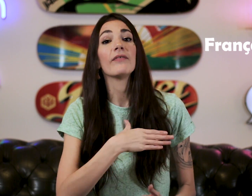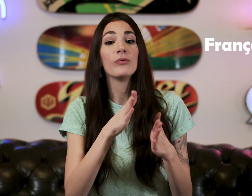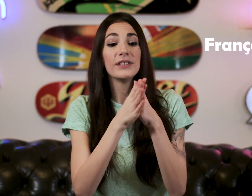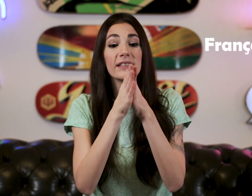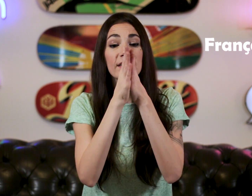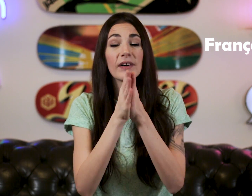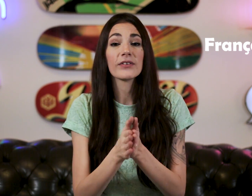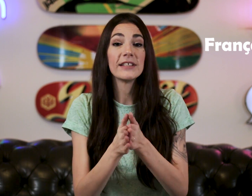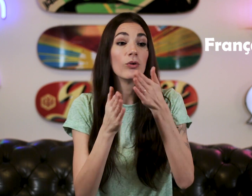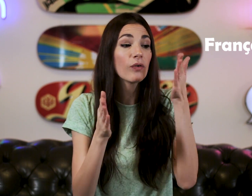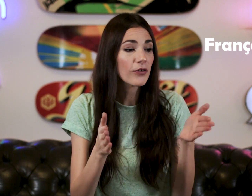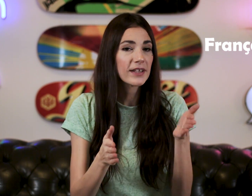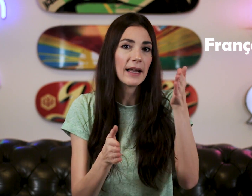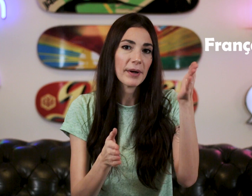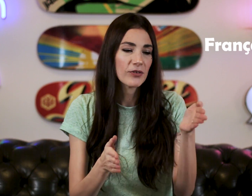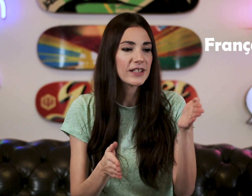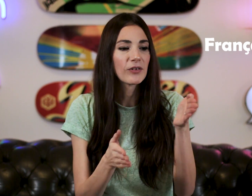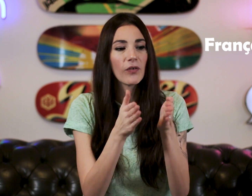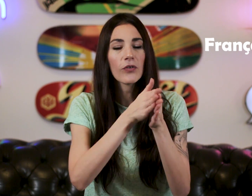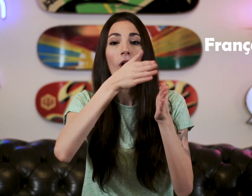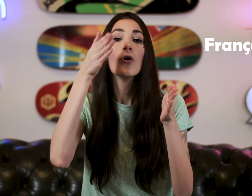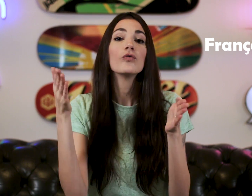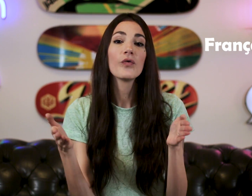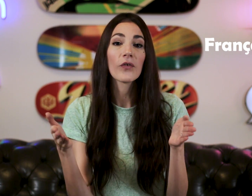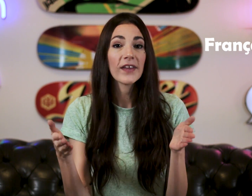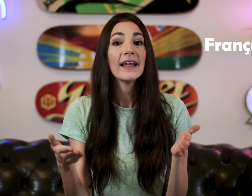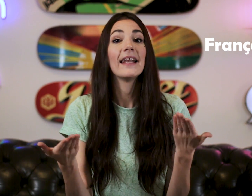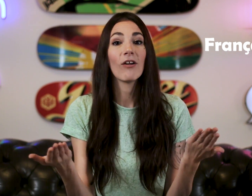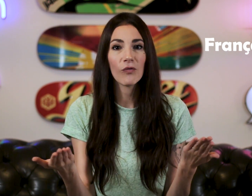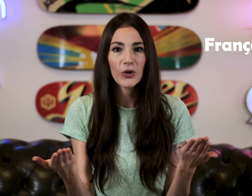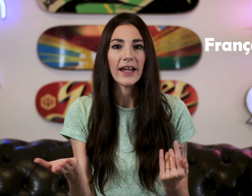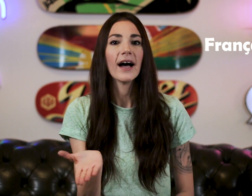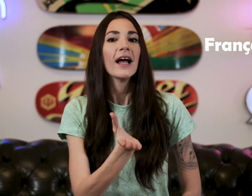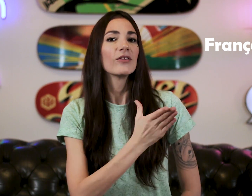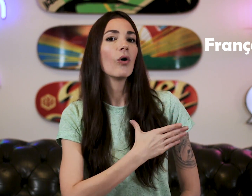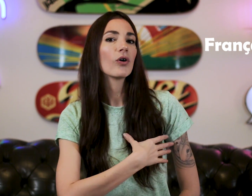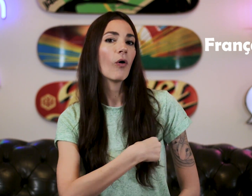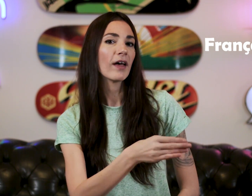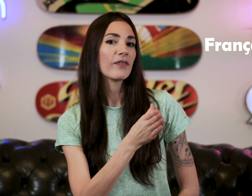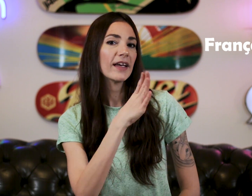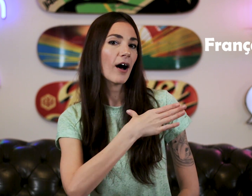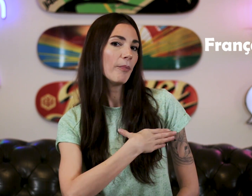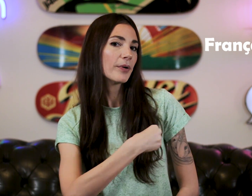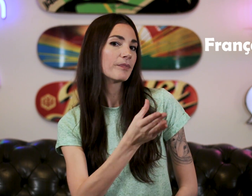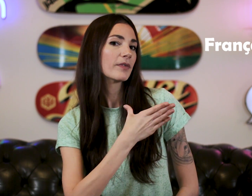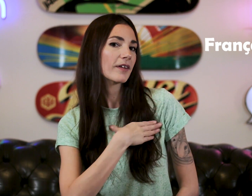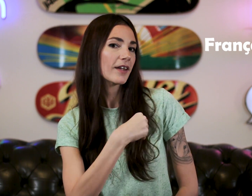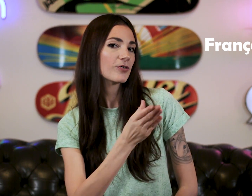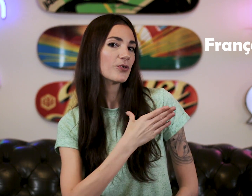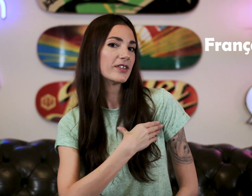fallu différencier le français, la personne qui vit en France, du français, la langue vocale. Donc on a fait, hop, ce